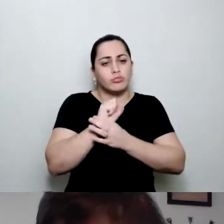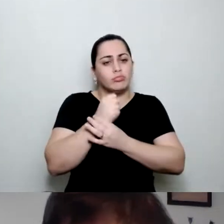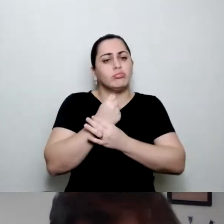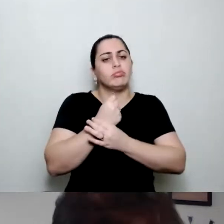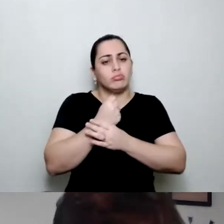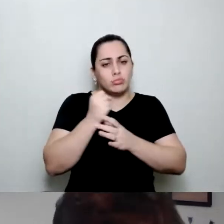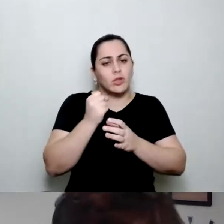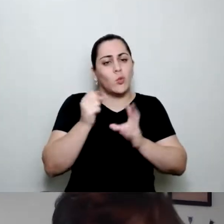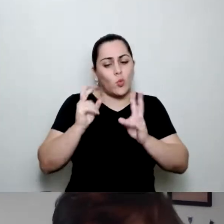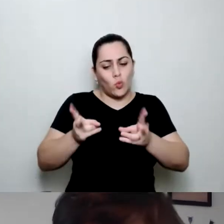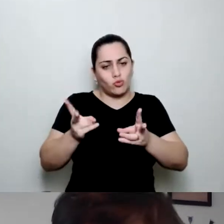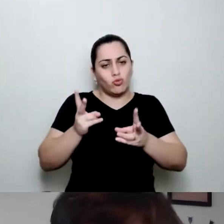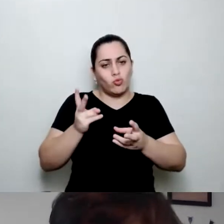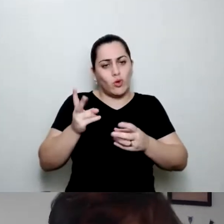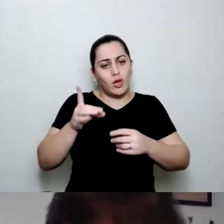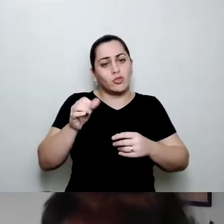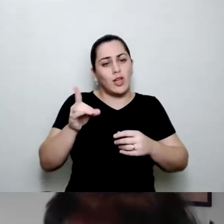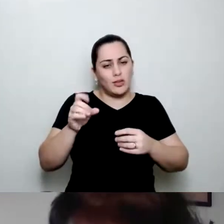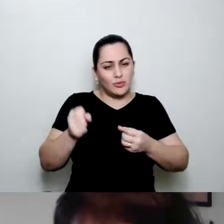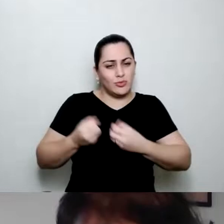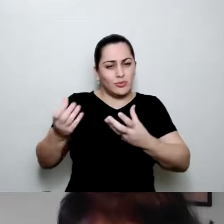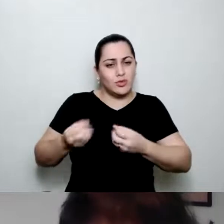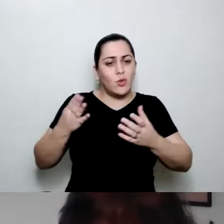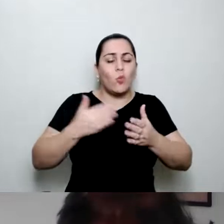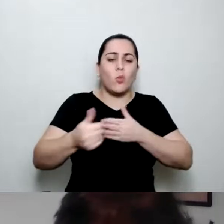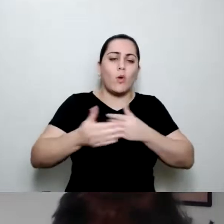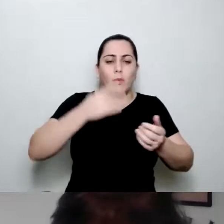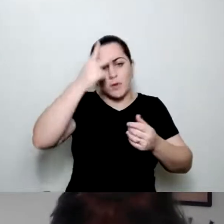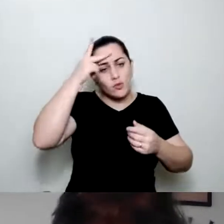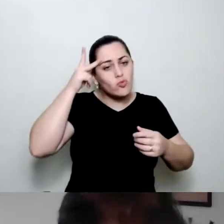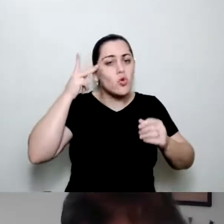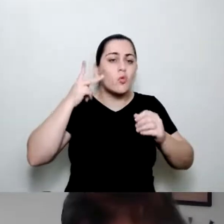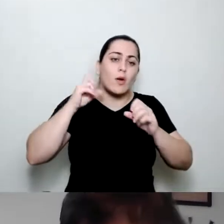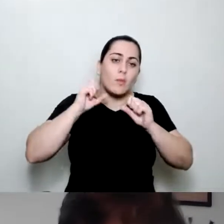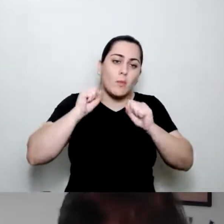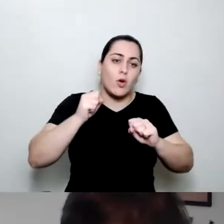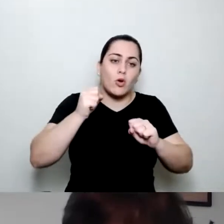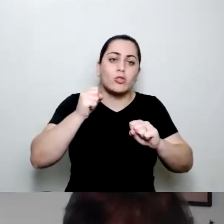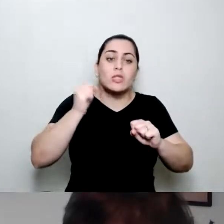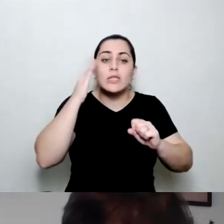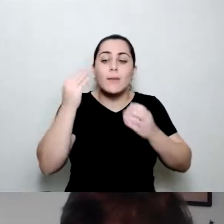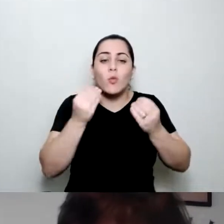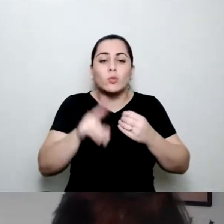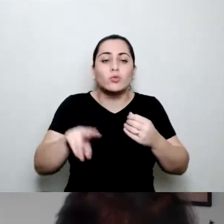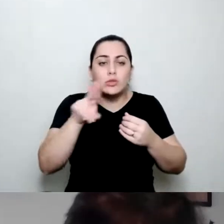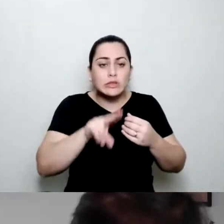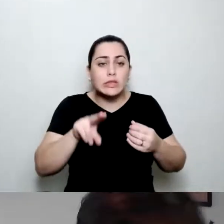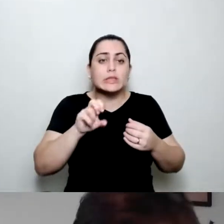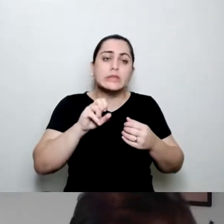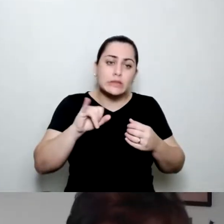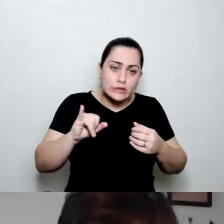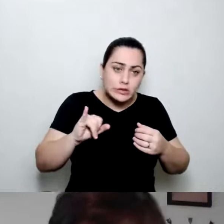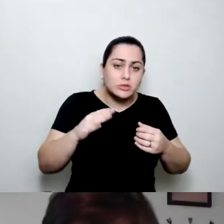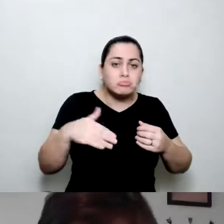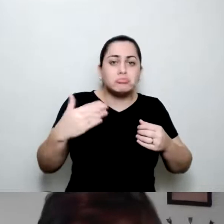dados, porque eles não são proprietários, quer dizer, qualquer pessoa pode se informar como funcionam esses formatos, e se esses formatos um